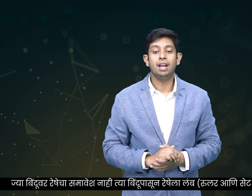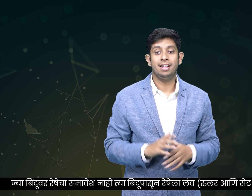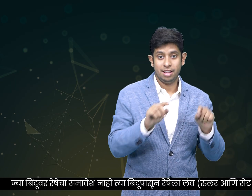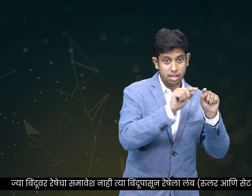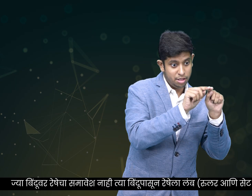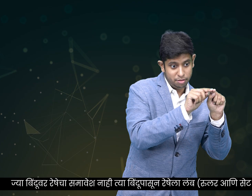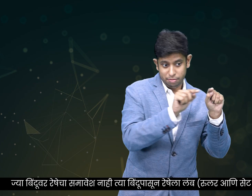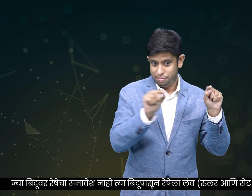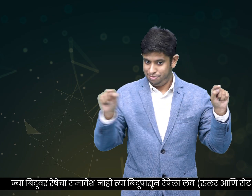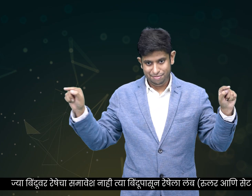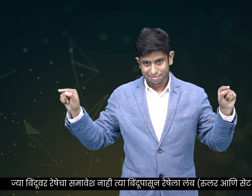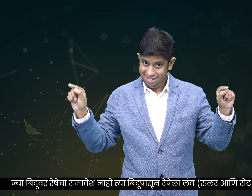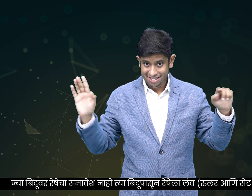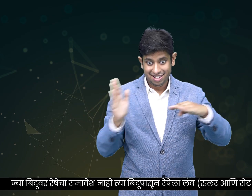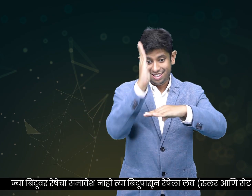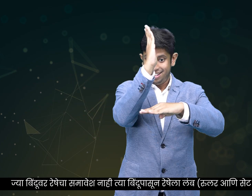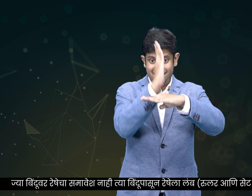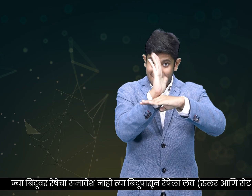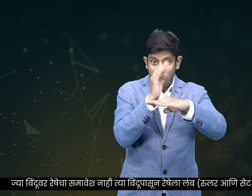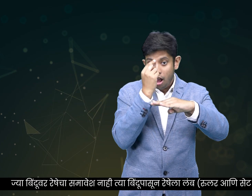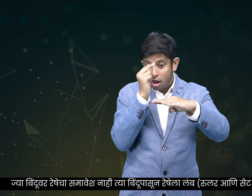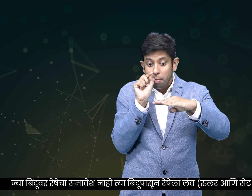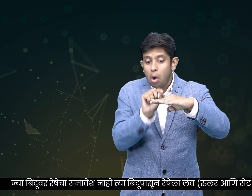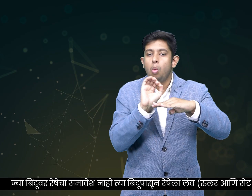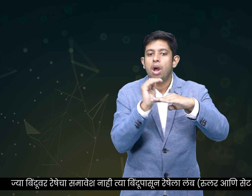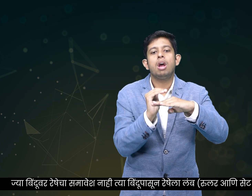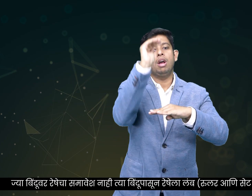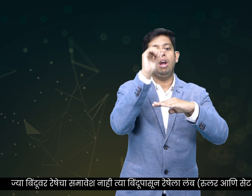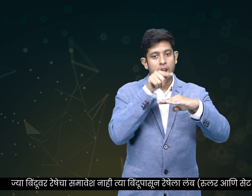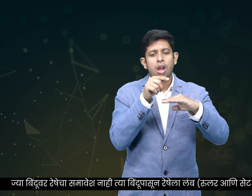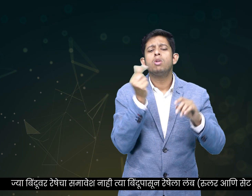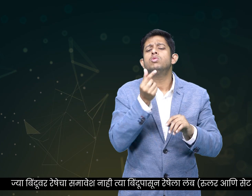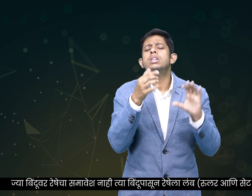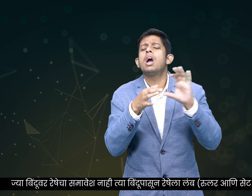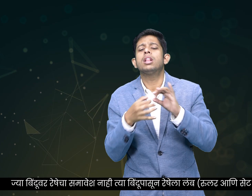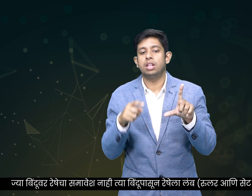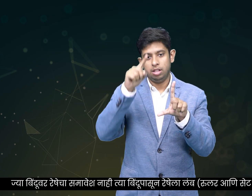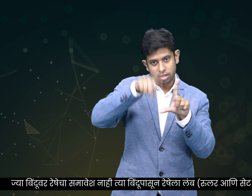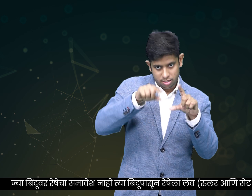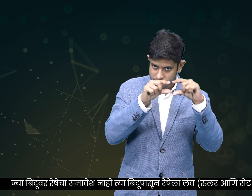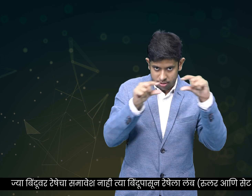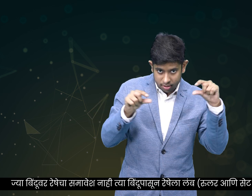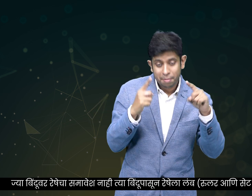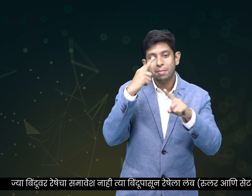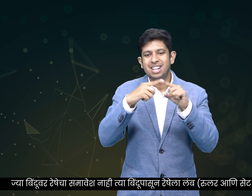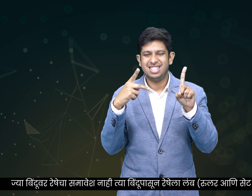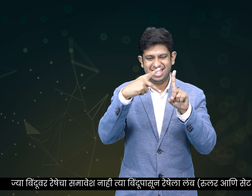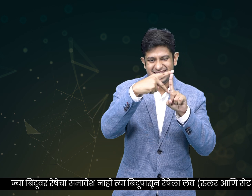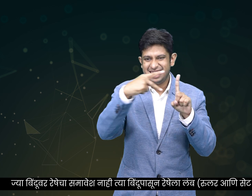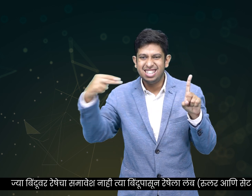ज्या बिंदूवर रेषेचा समावेश नाही त्या बिंदूपासून रेषेला लंब रुलर आणि सेट स्क्वेअर